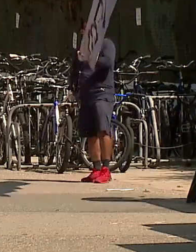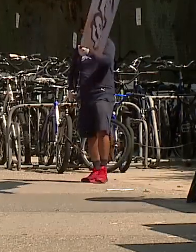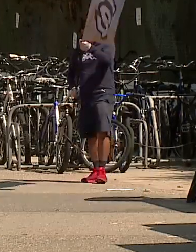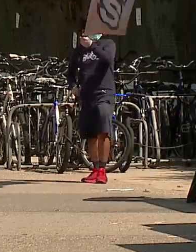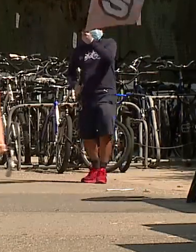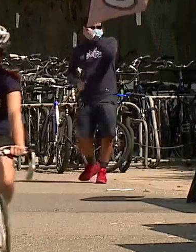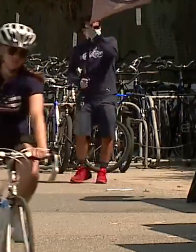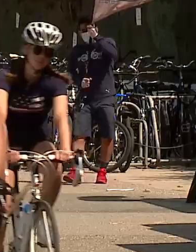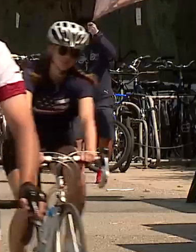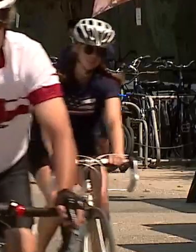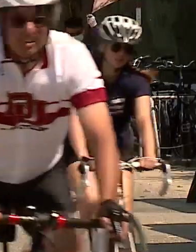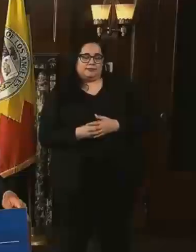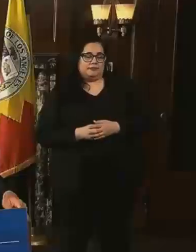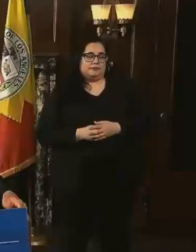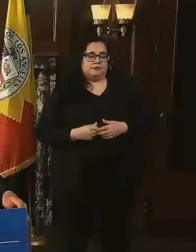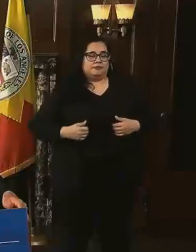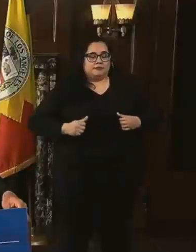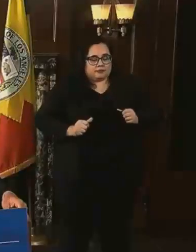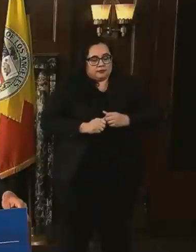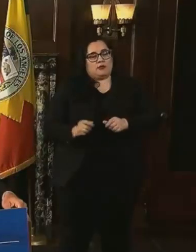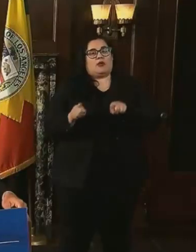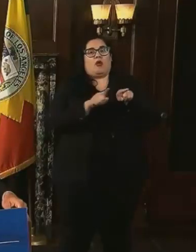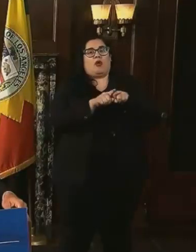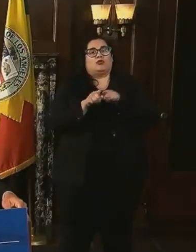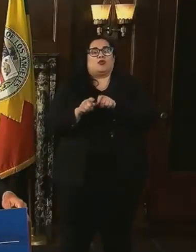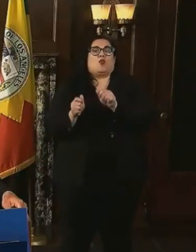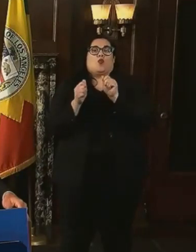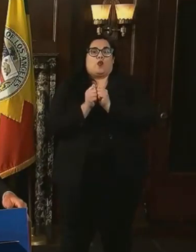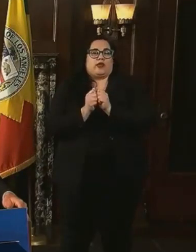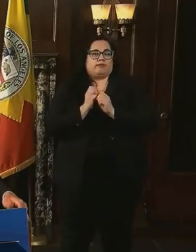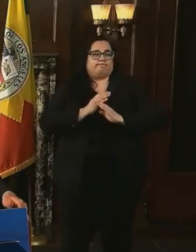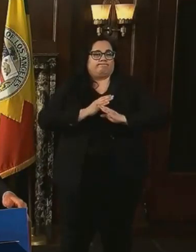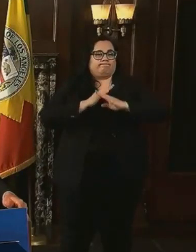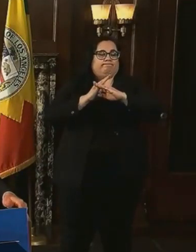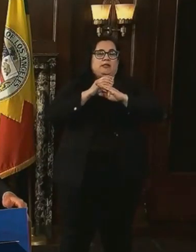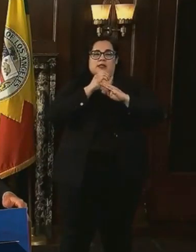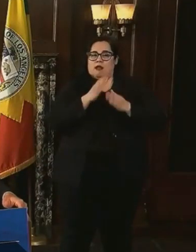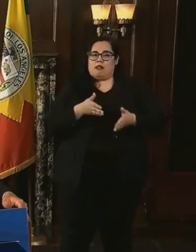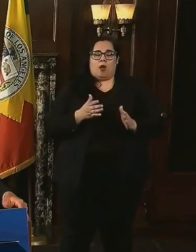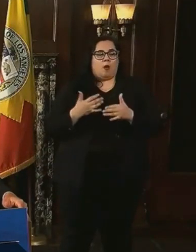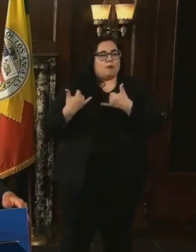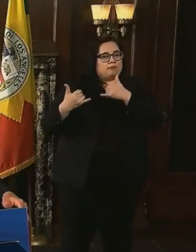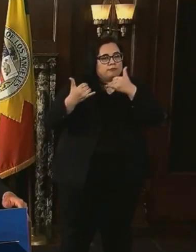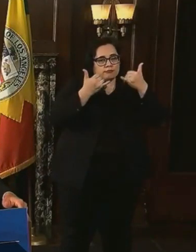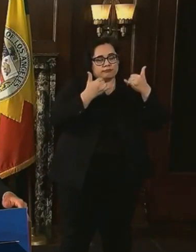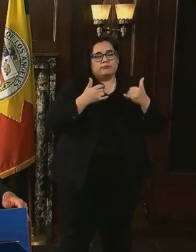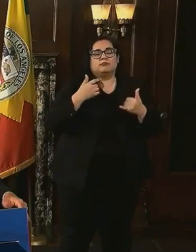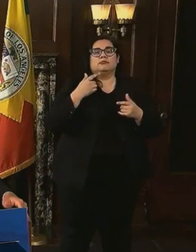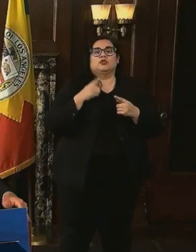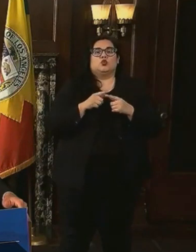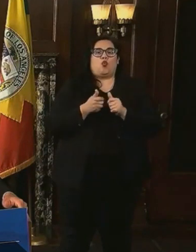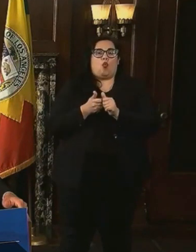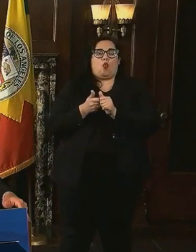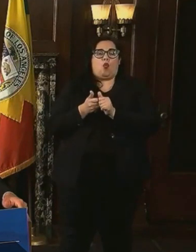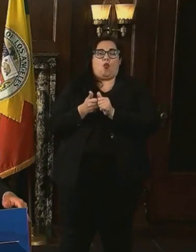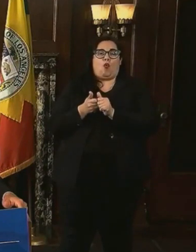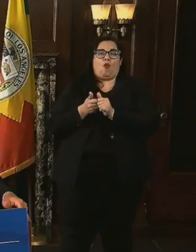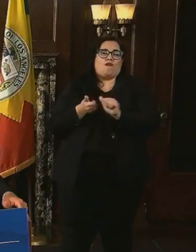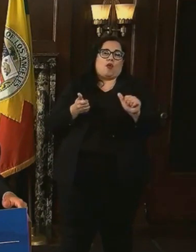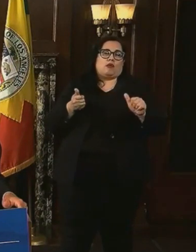desde el viernes hasta el lunes junto con la prohibición de juegos artificiales para evitar reuniones